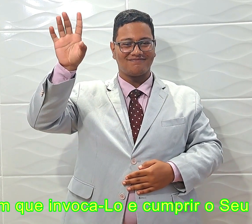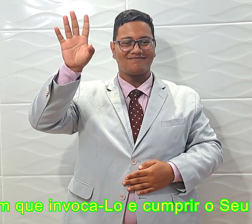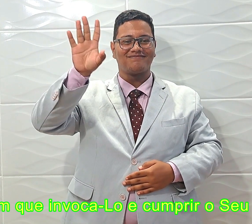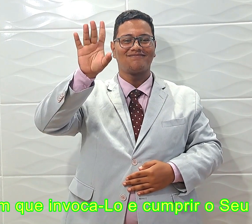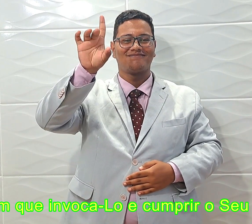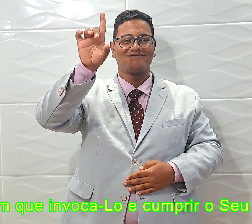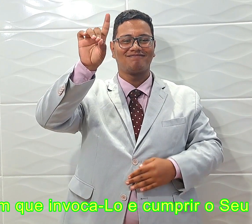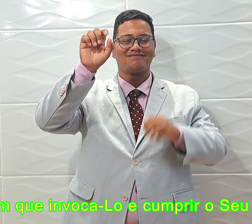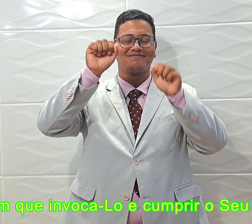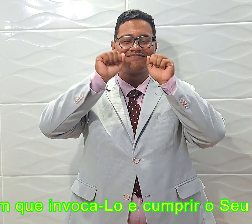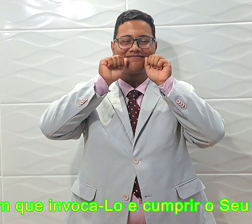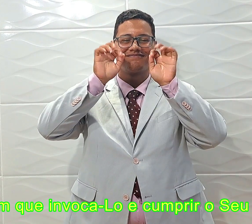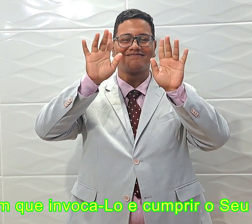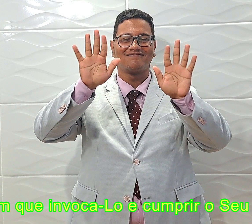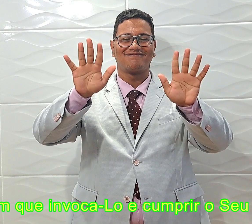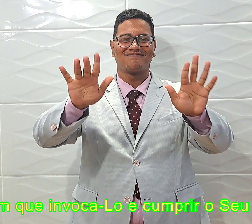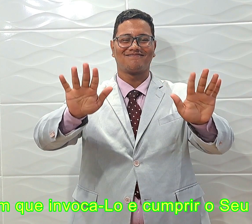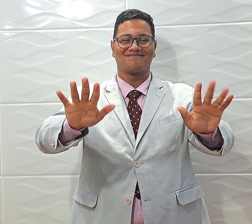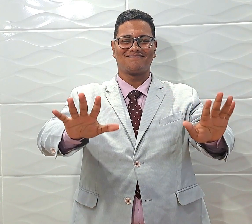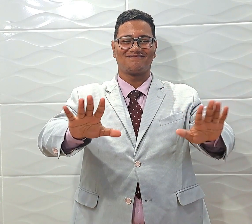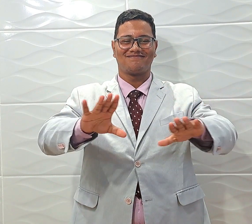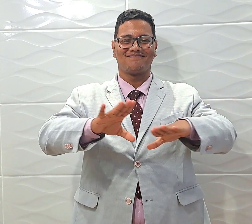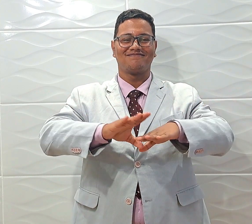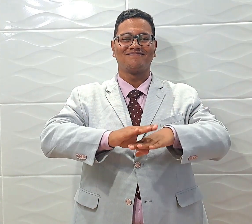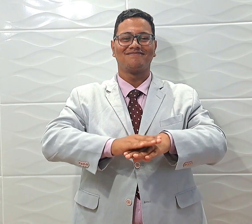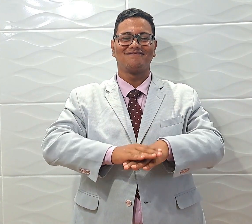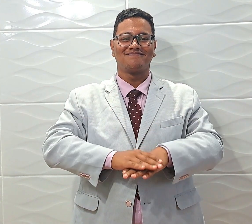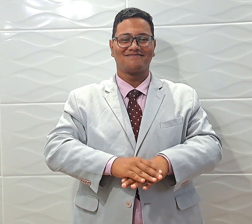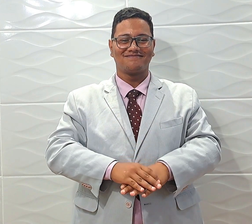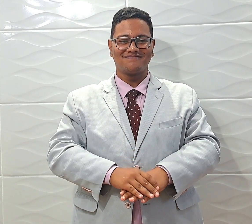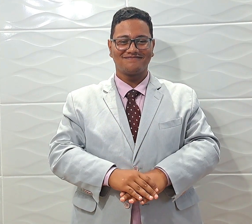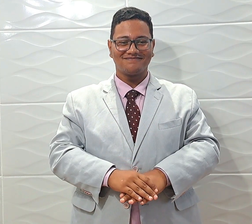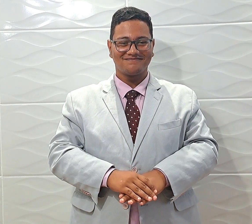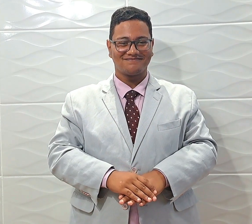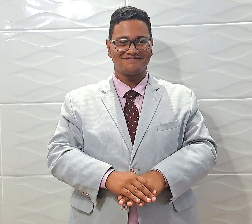Música Música Música